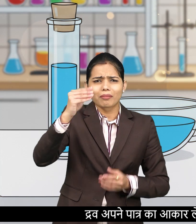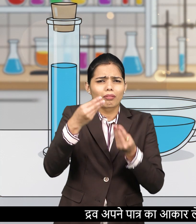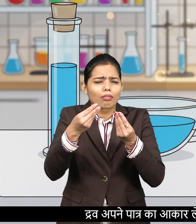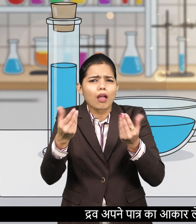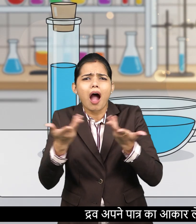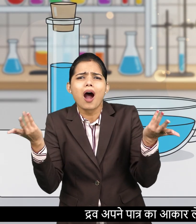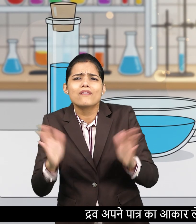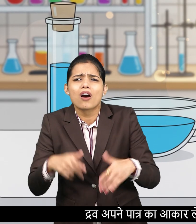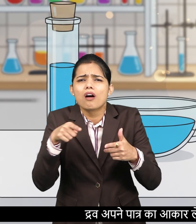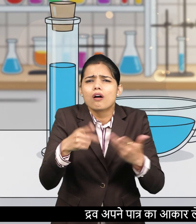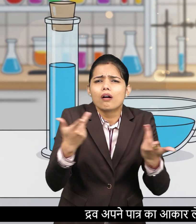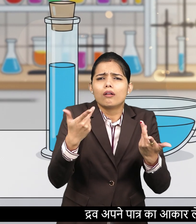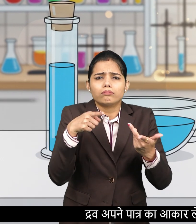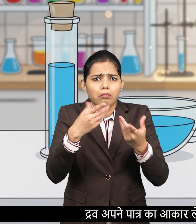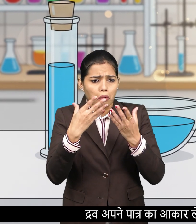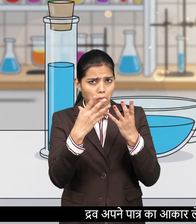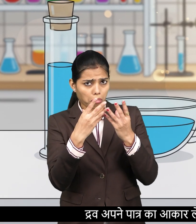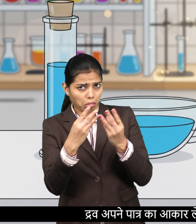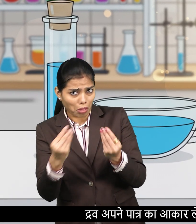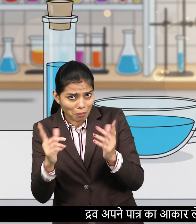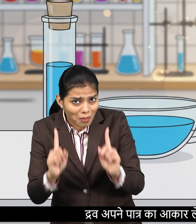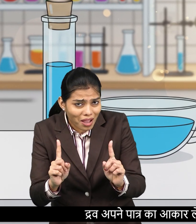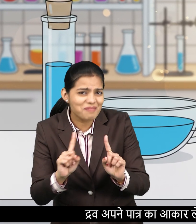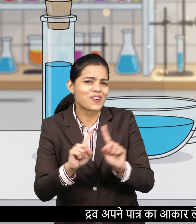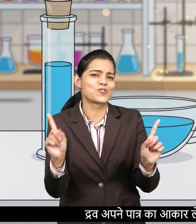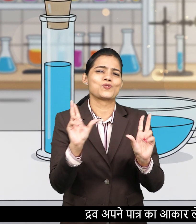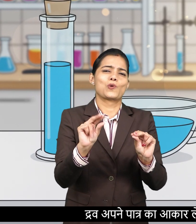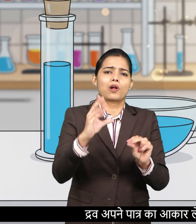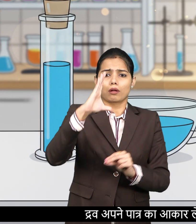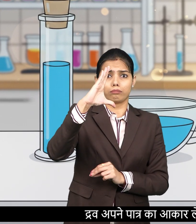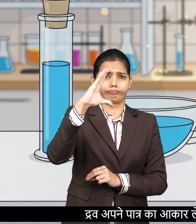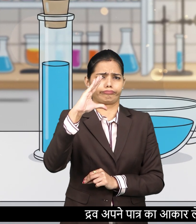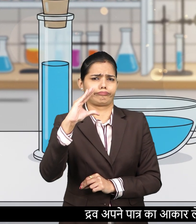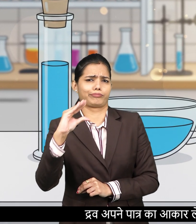द्रव अपने पात्र का आकार ले लेते हैं, लेकिन उनका आयतन नहीं बदलता।